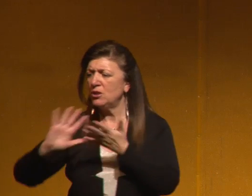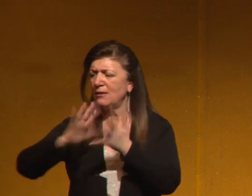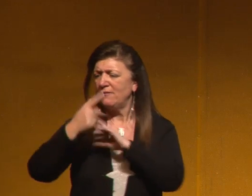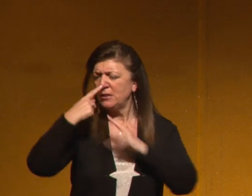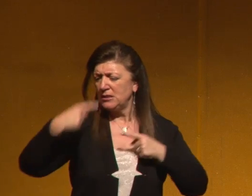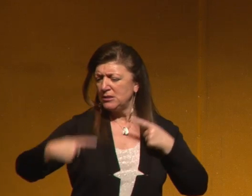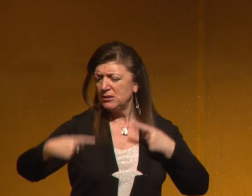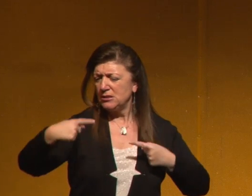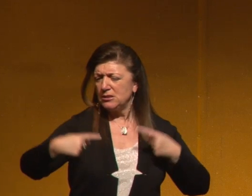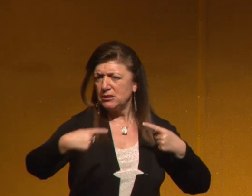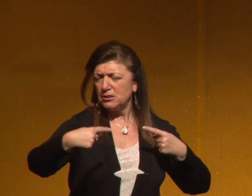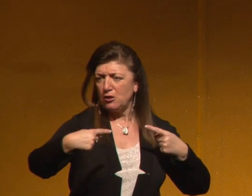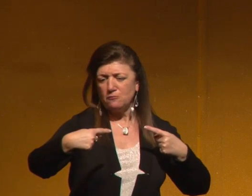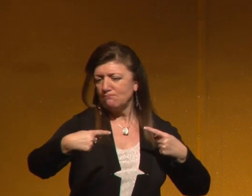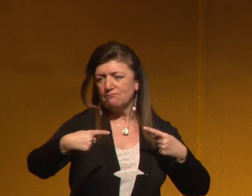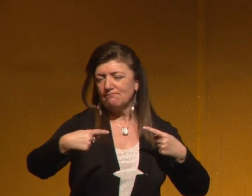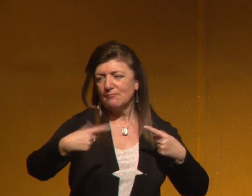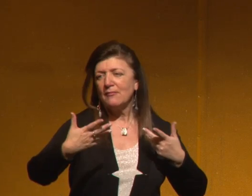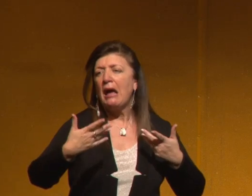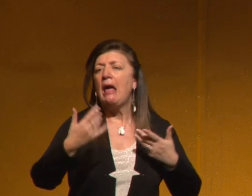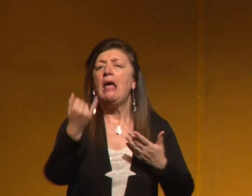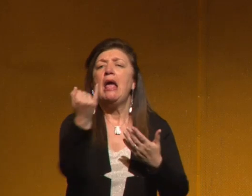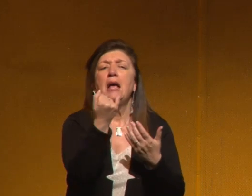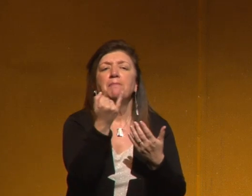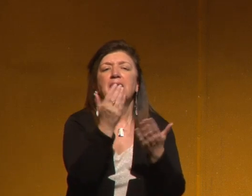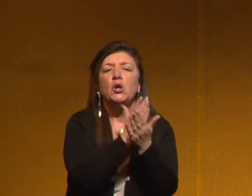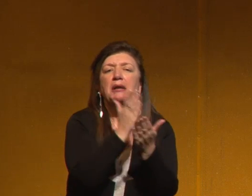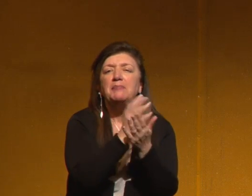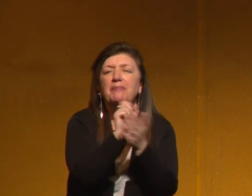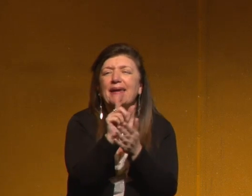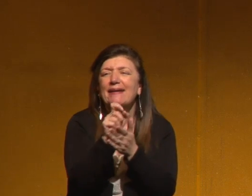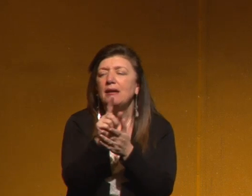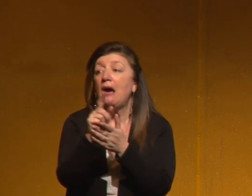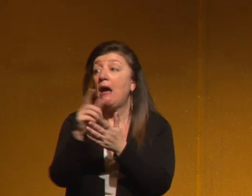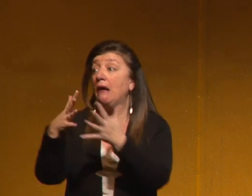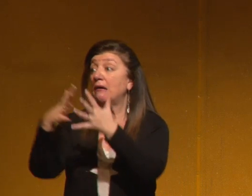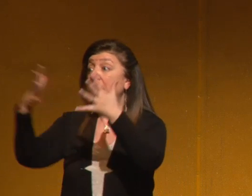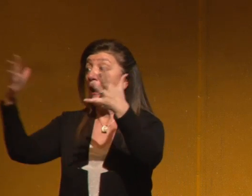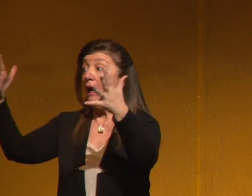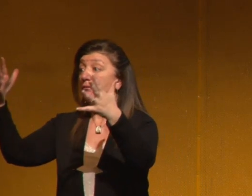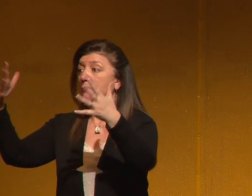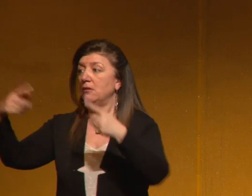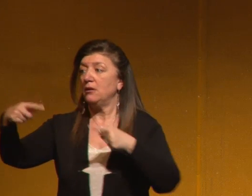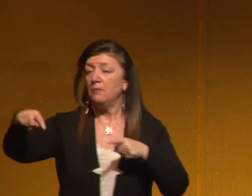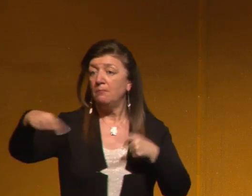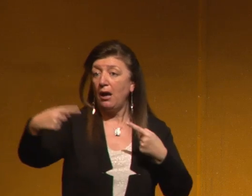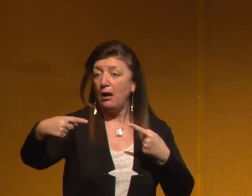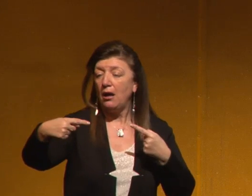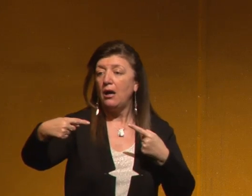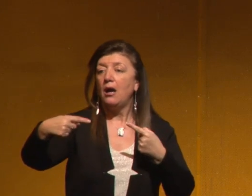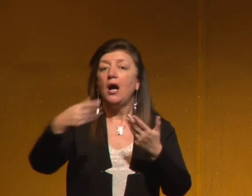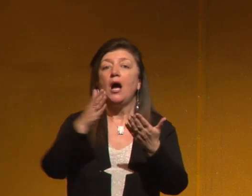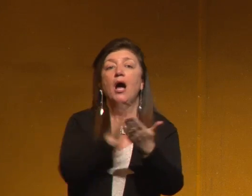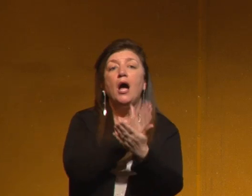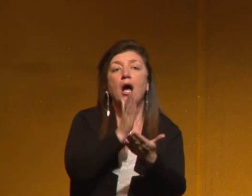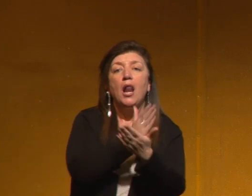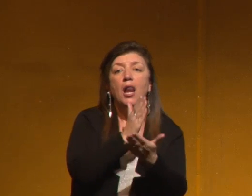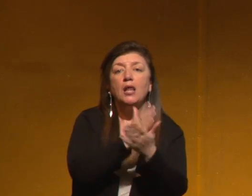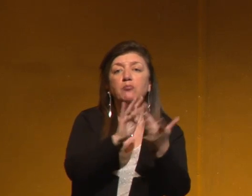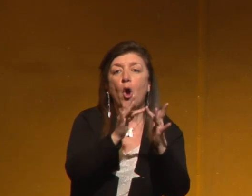librerie piccole contro l'iberia grandi librerie contro vendita del libro online a